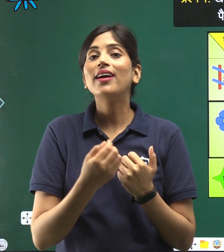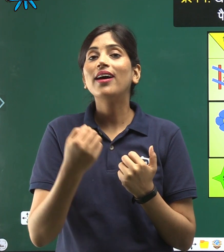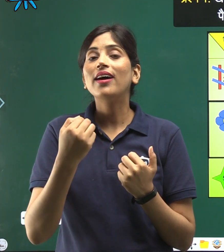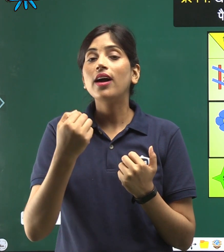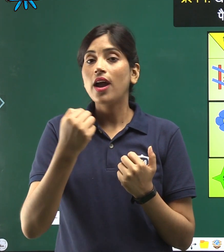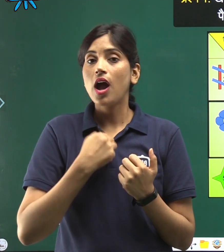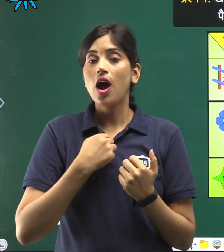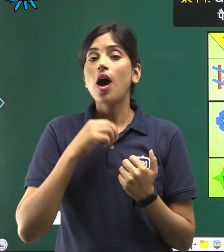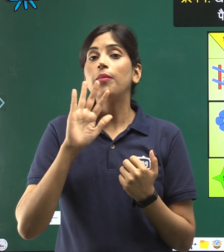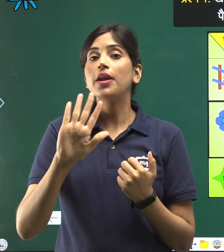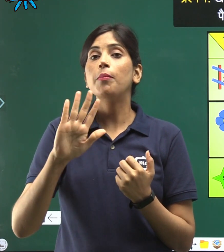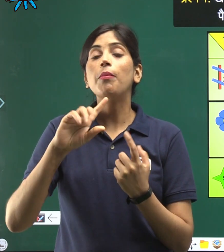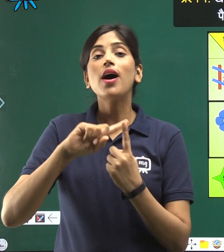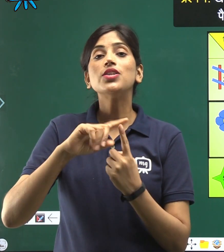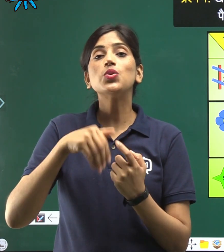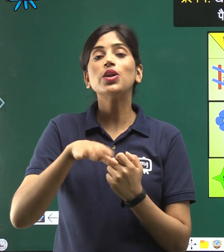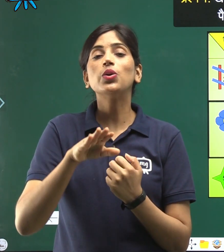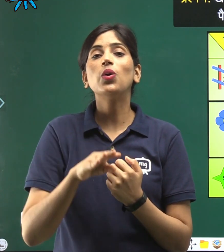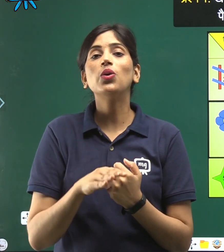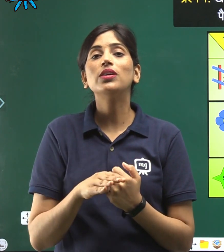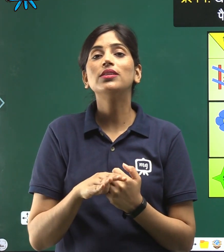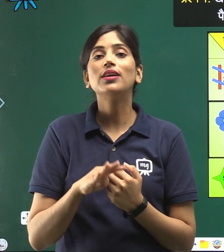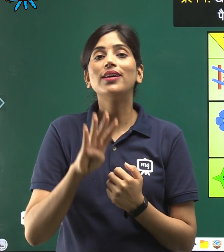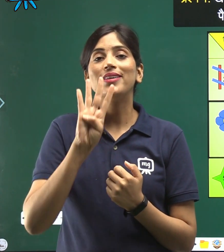हमने 5 जोड़े तो